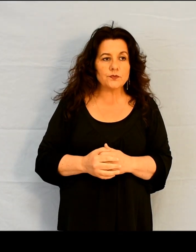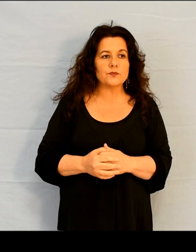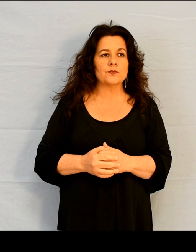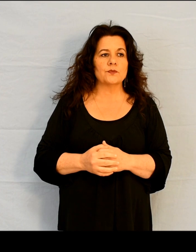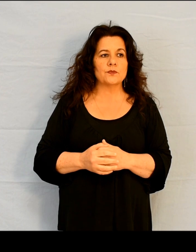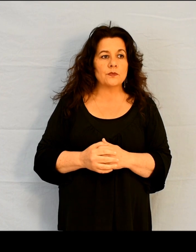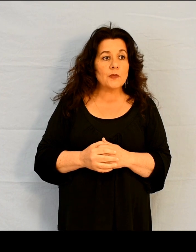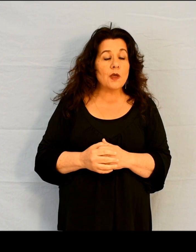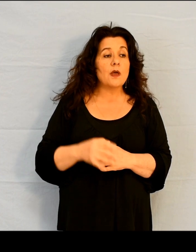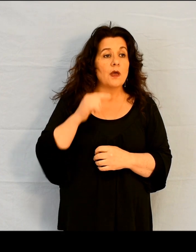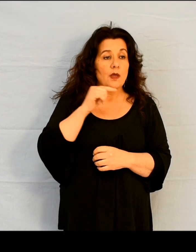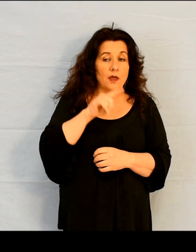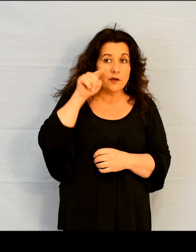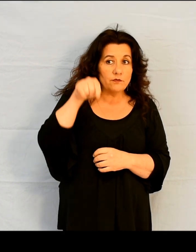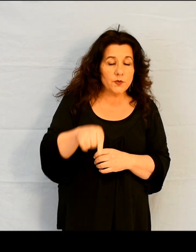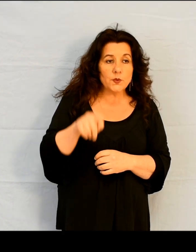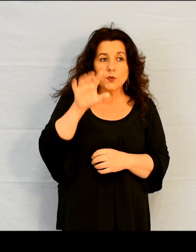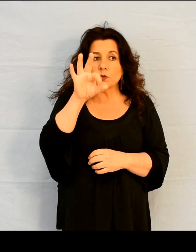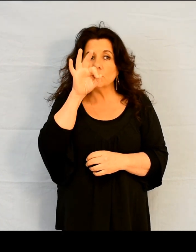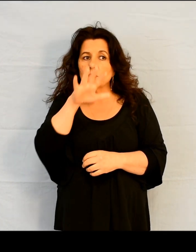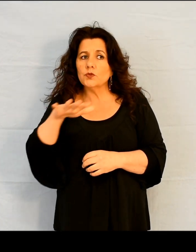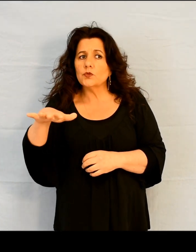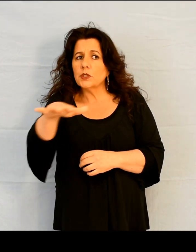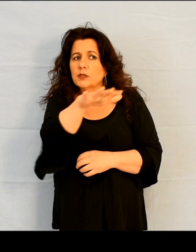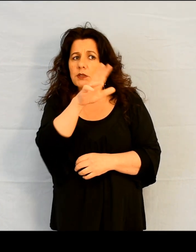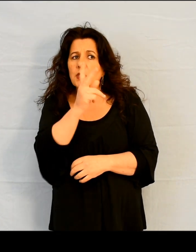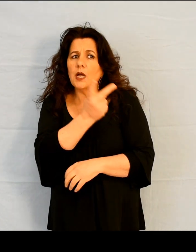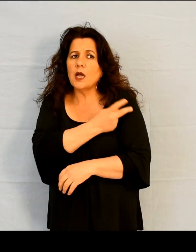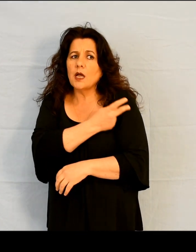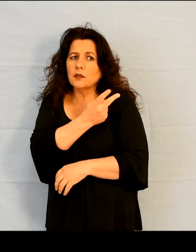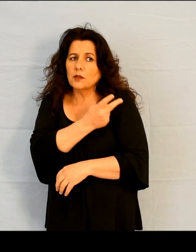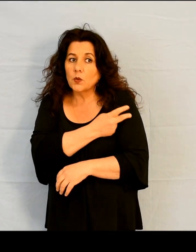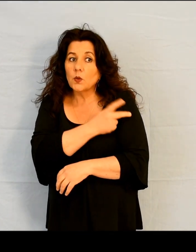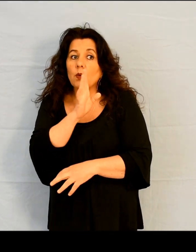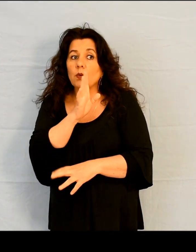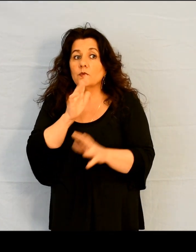Vous choisirez l'agneau d'après ce que chacun peut manger.